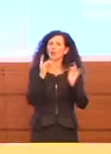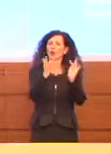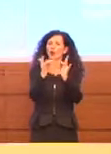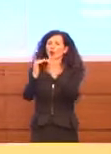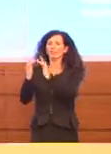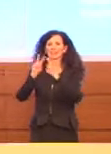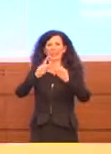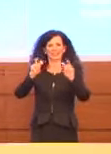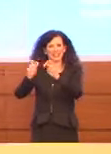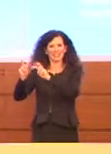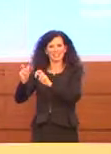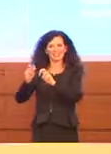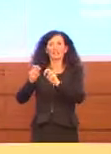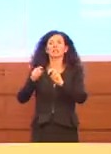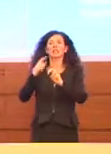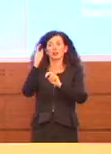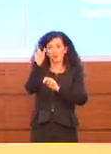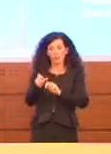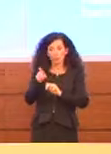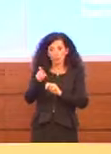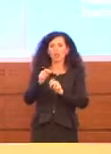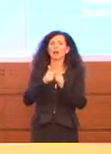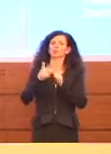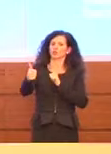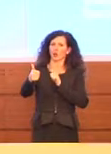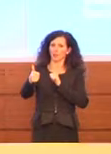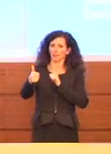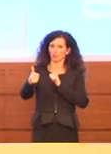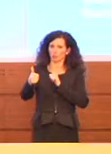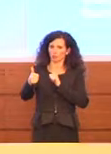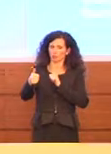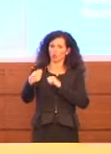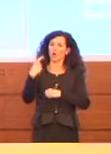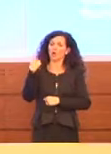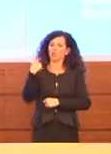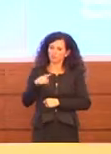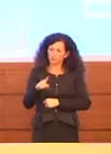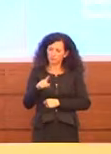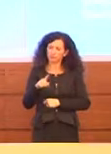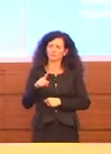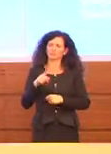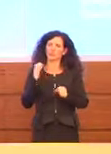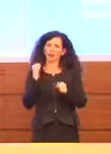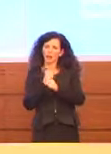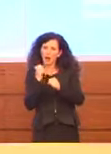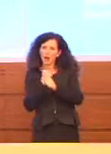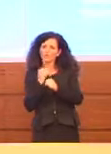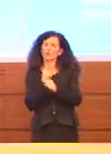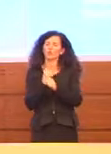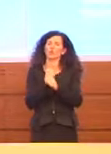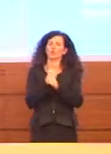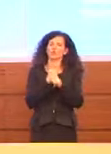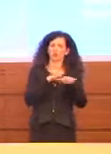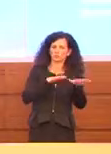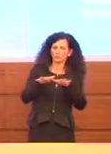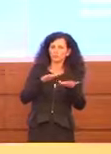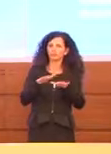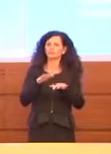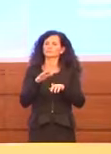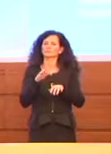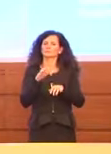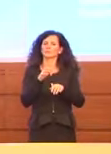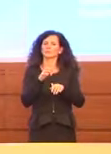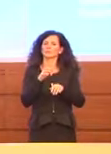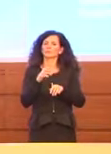dell'isolamento e per questo c'è un grande rafforzamento con incremento dei numeri delle persone che